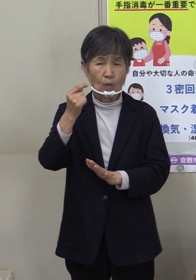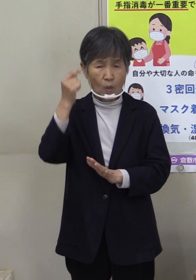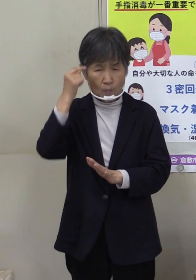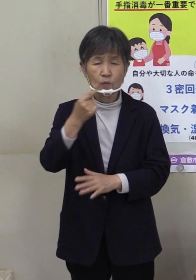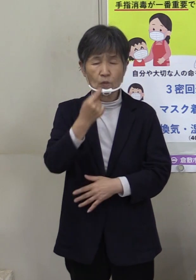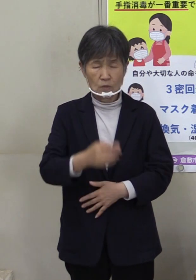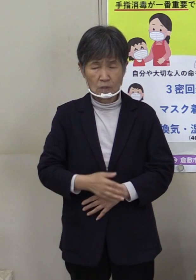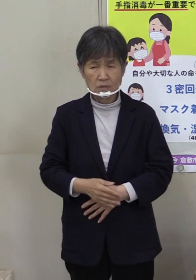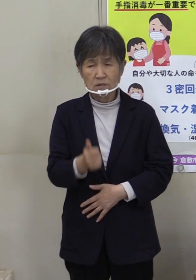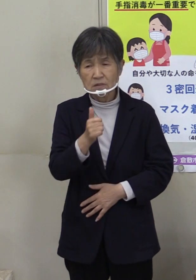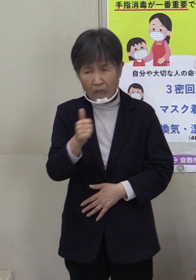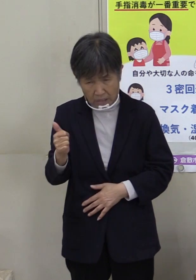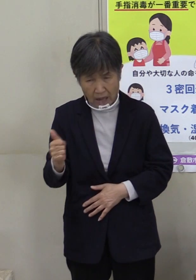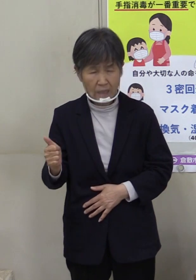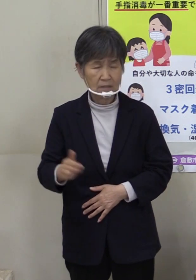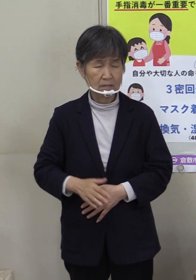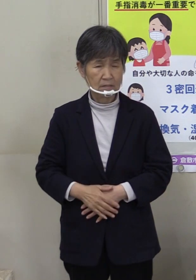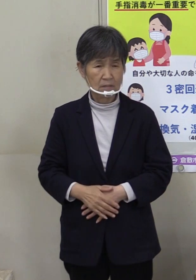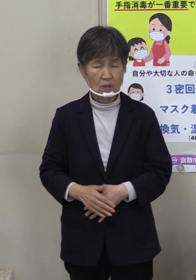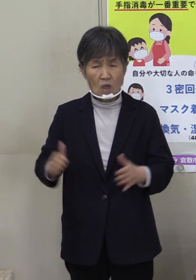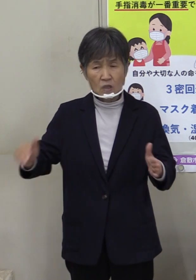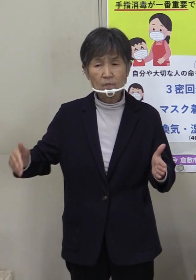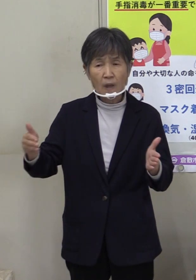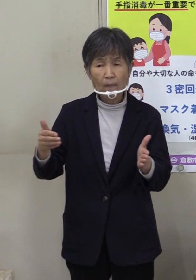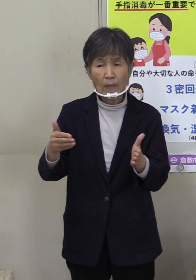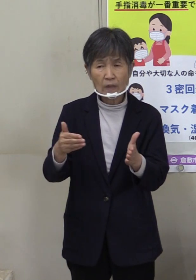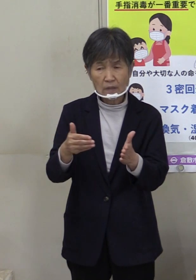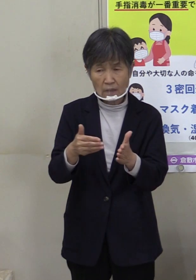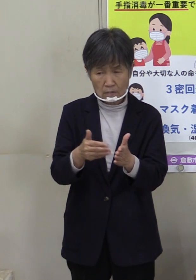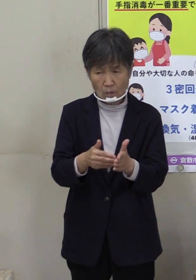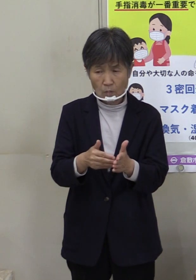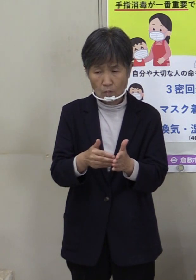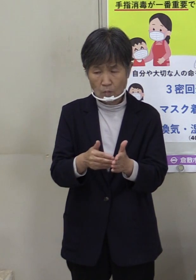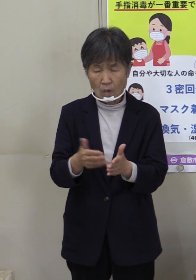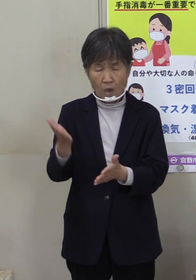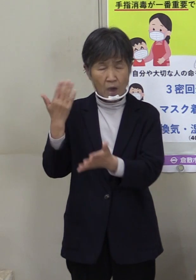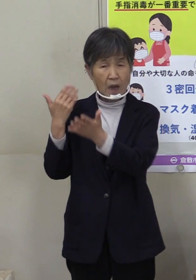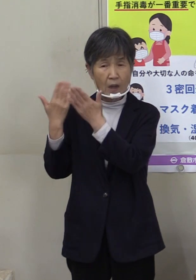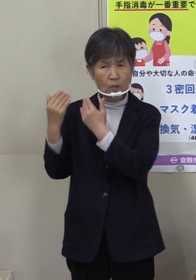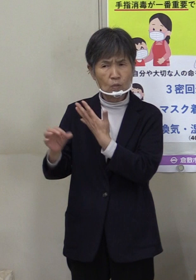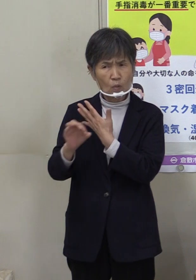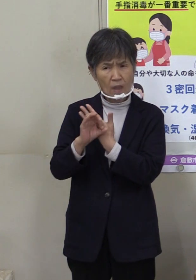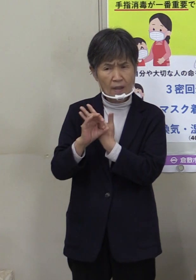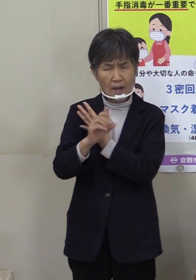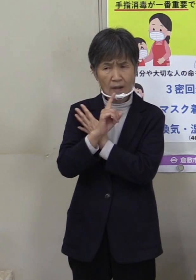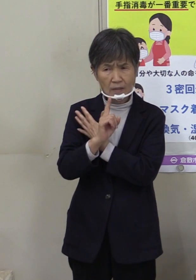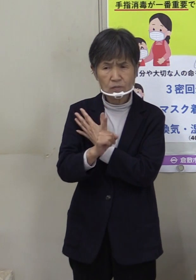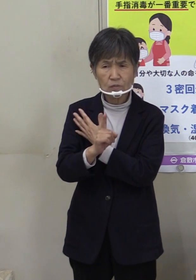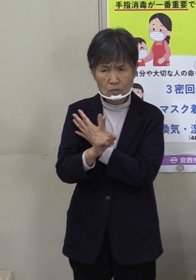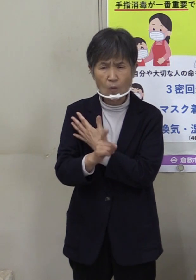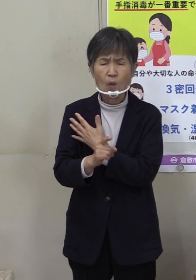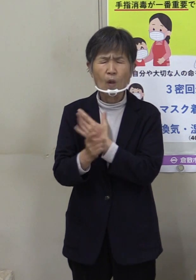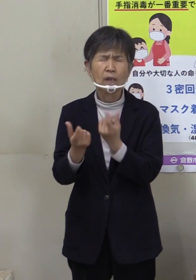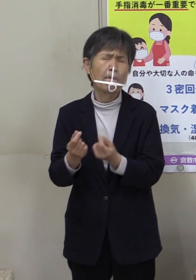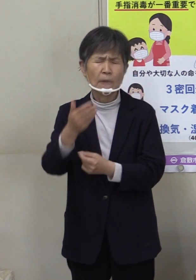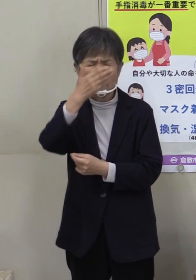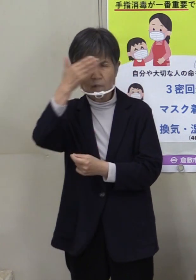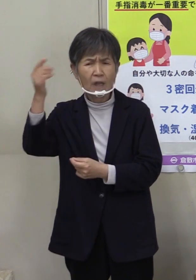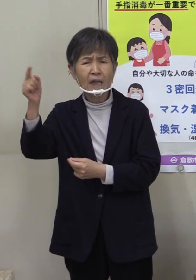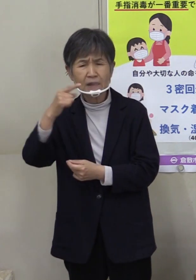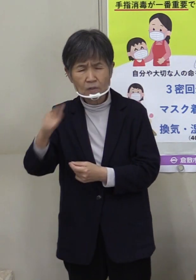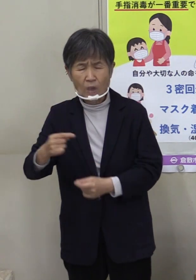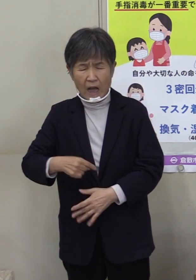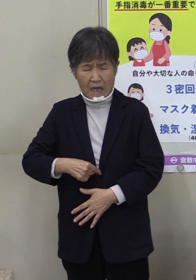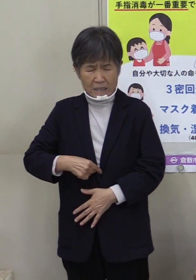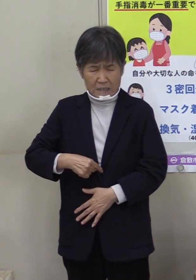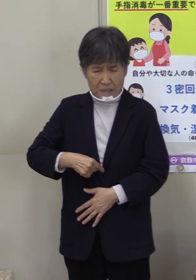っております。ただ今までの過去の例から申しましても、やっぱり若い人がやはり自